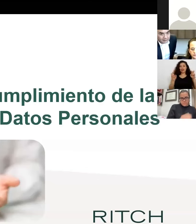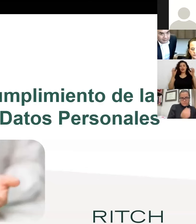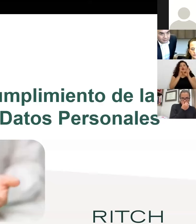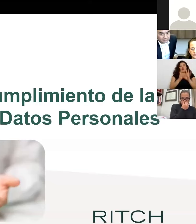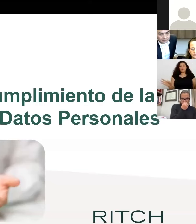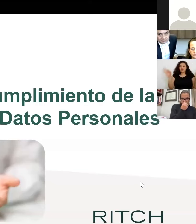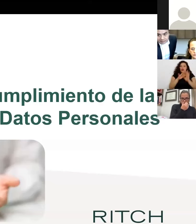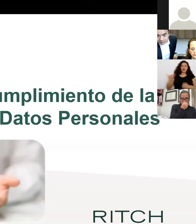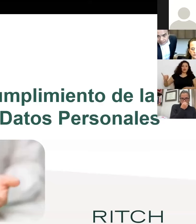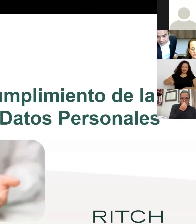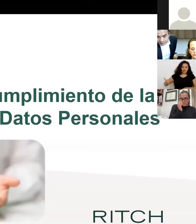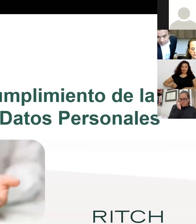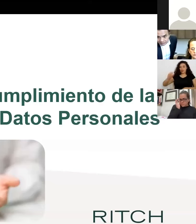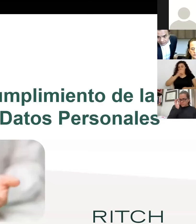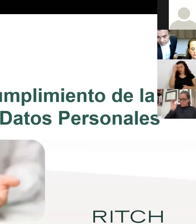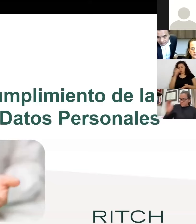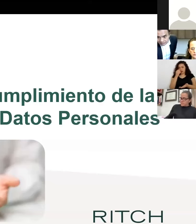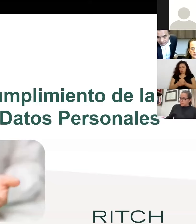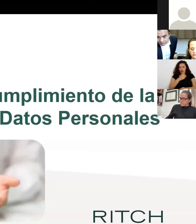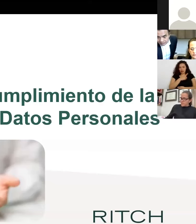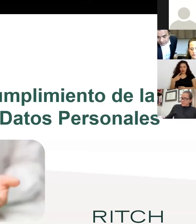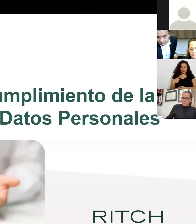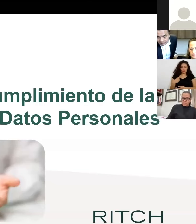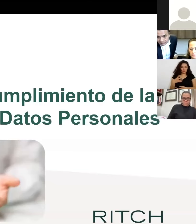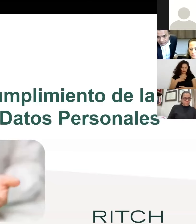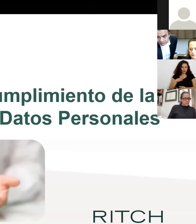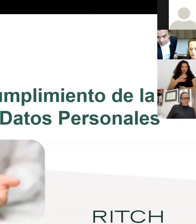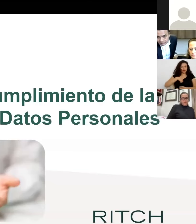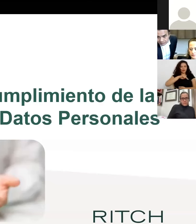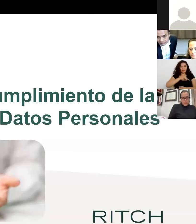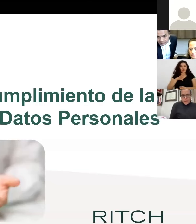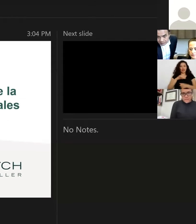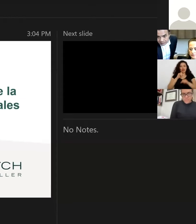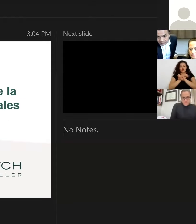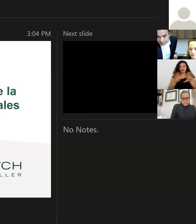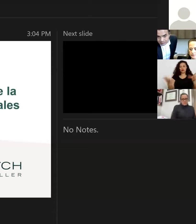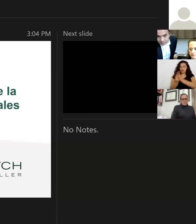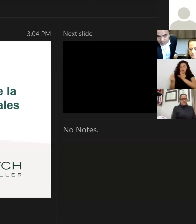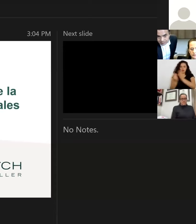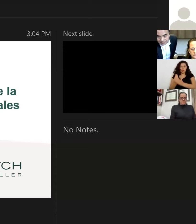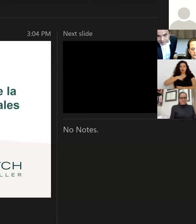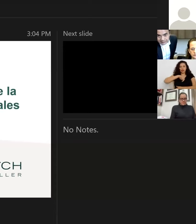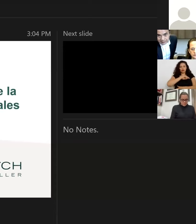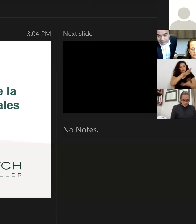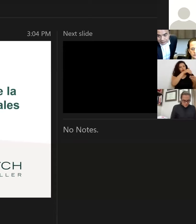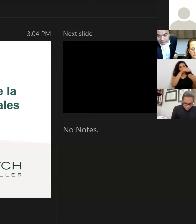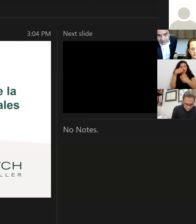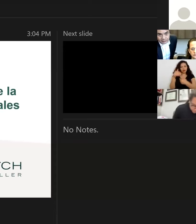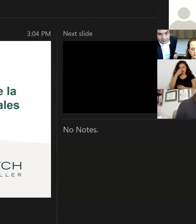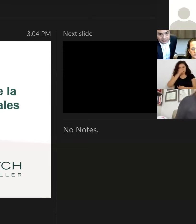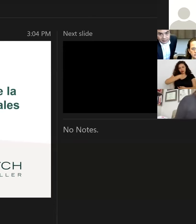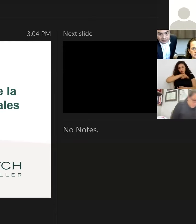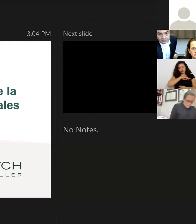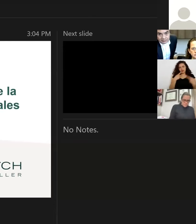y obligado además, ¿no? Para nosotros que manejamos justamente datos personales de nuestras